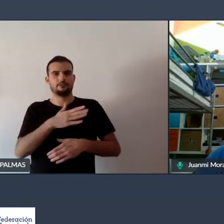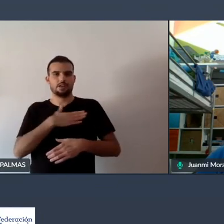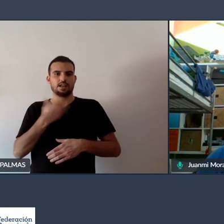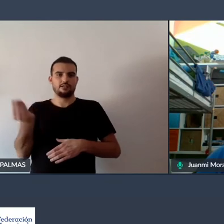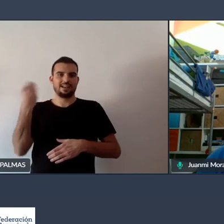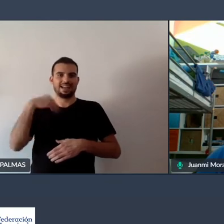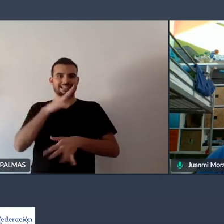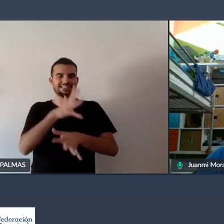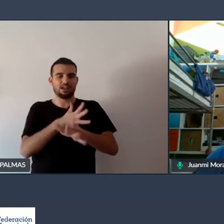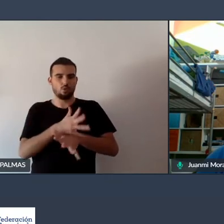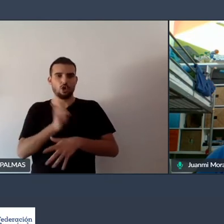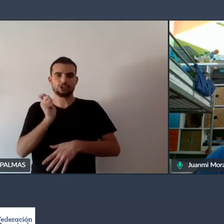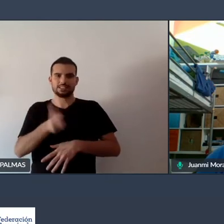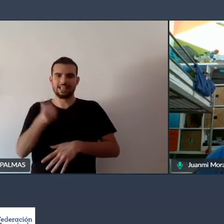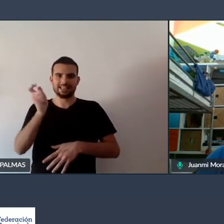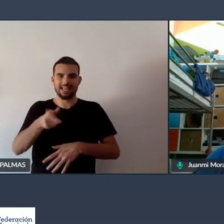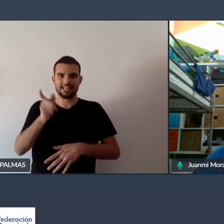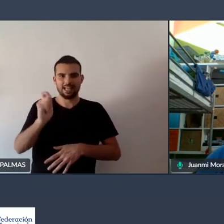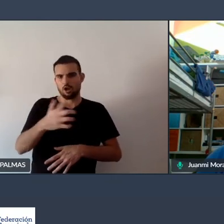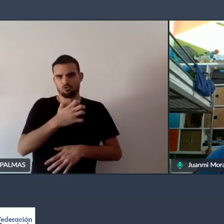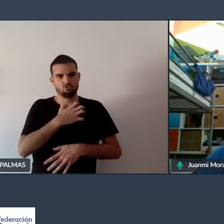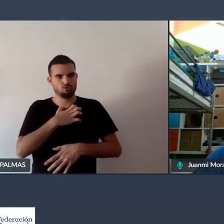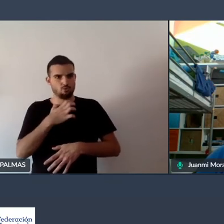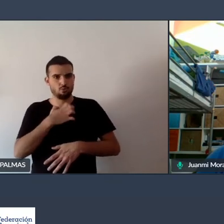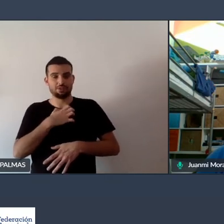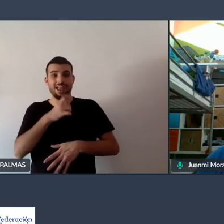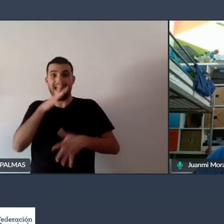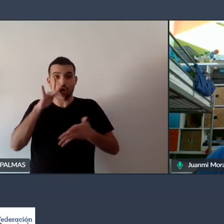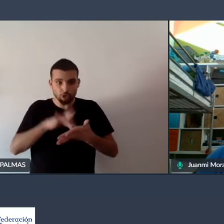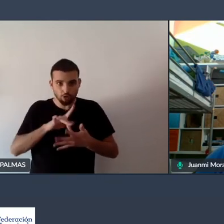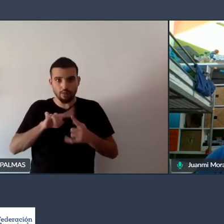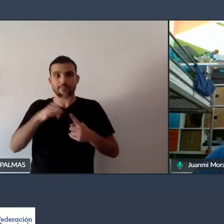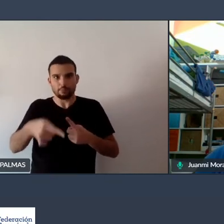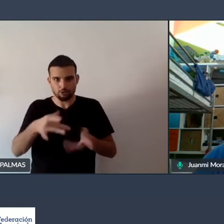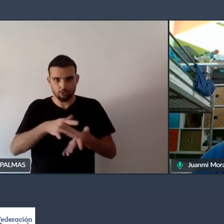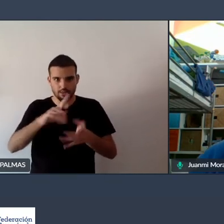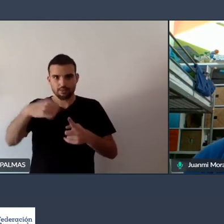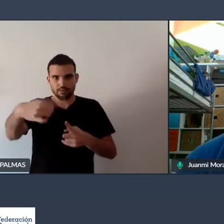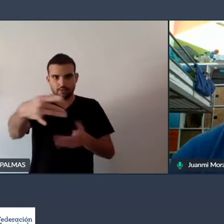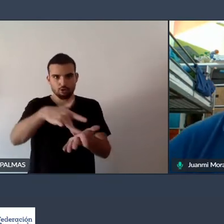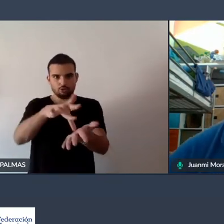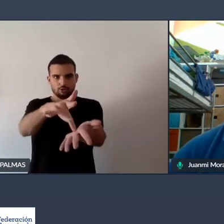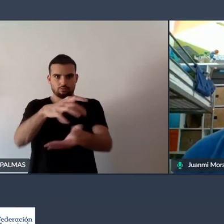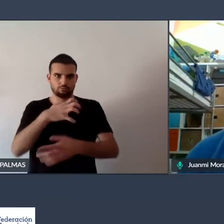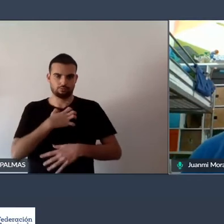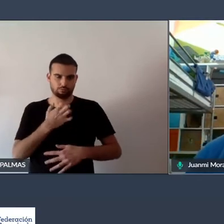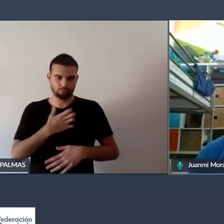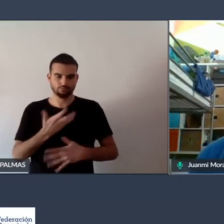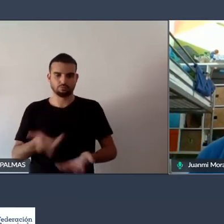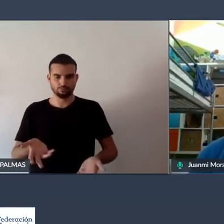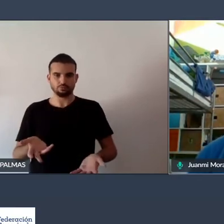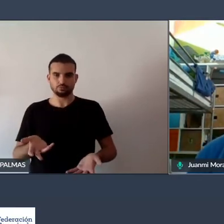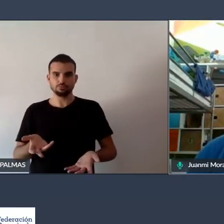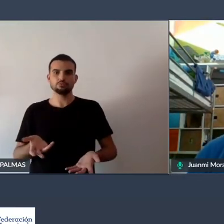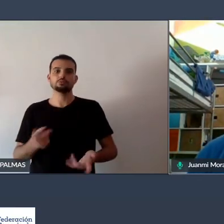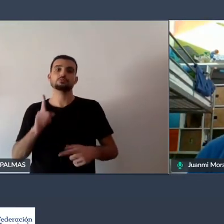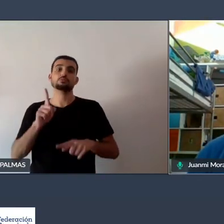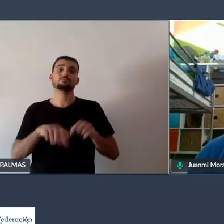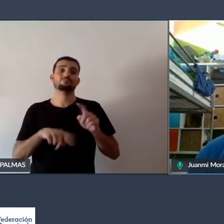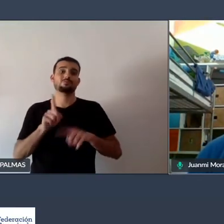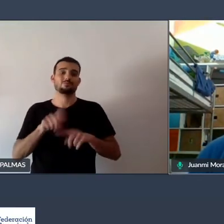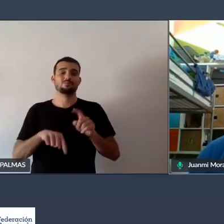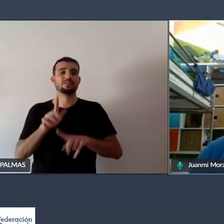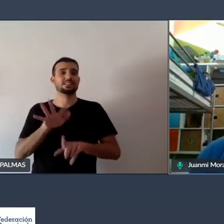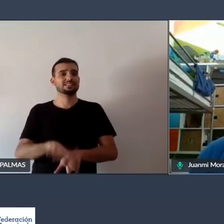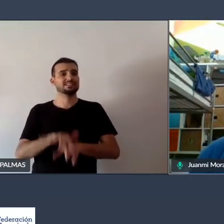mejor utilizar una situación de extrajuego automáticamente después. Entonces, encontrar la cadencia de esas situaciones